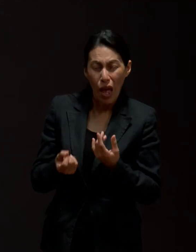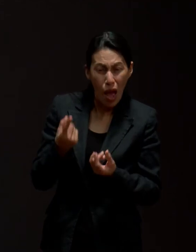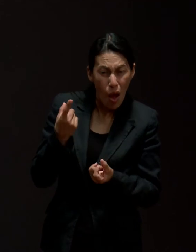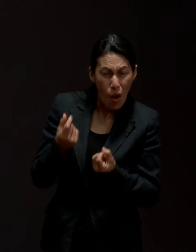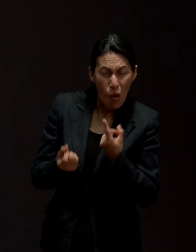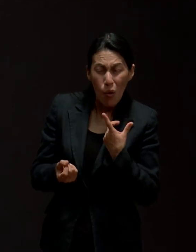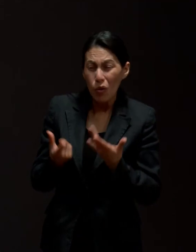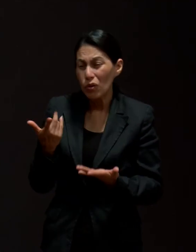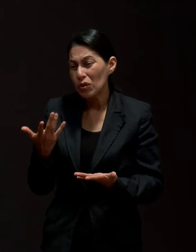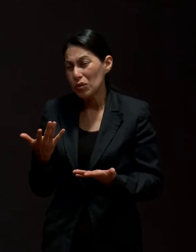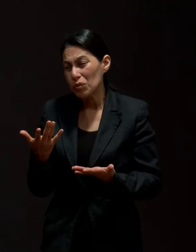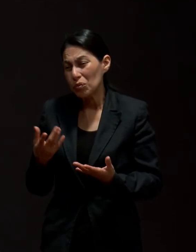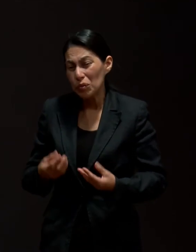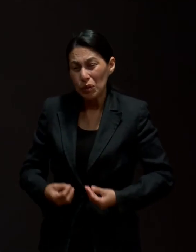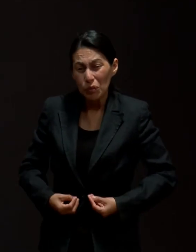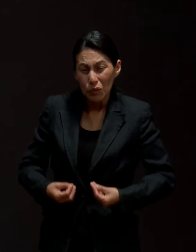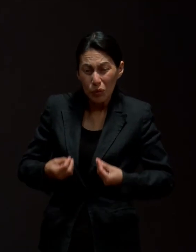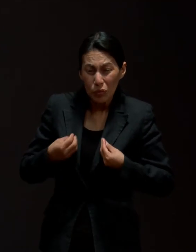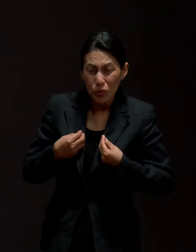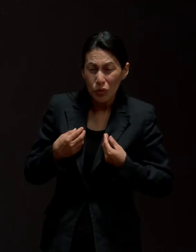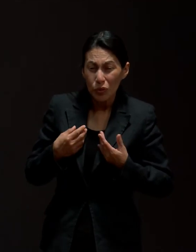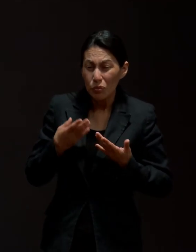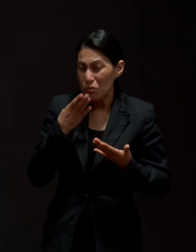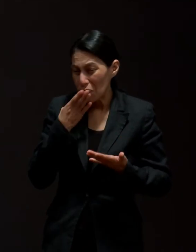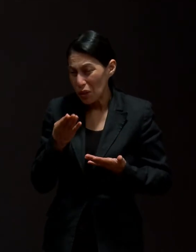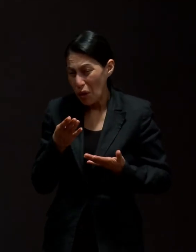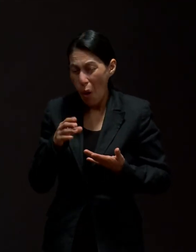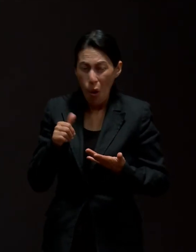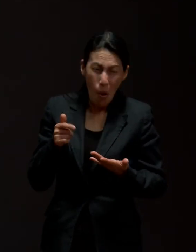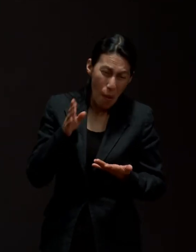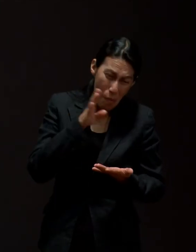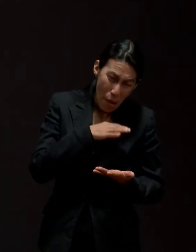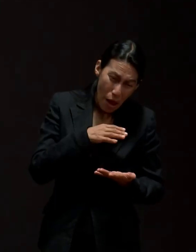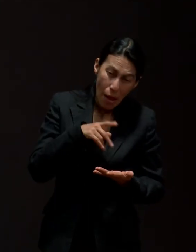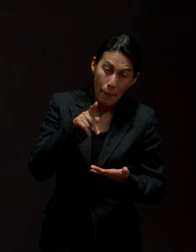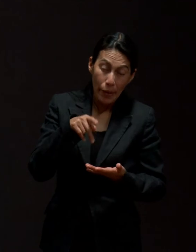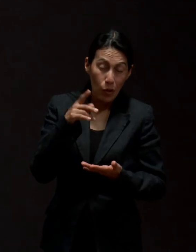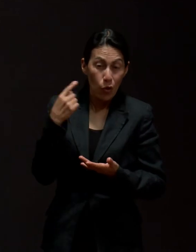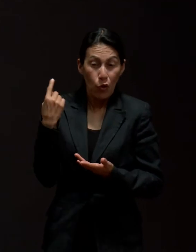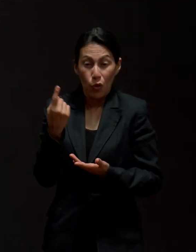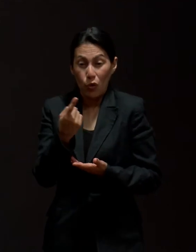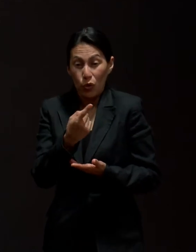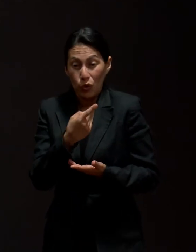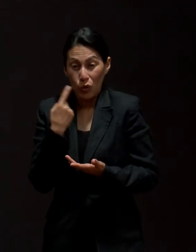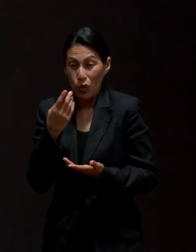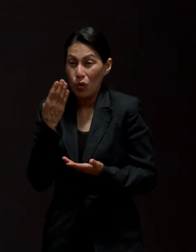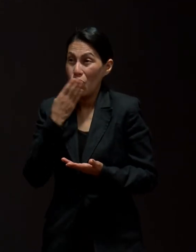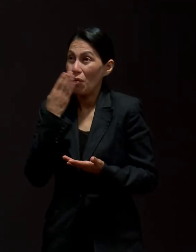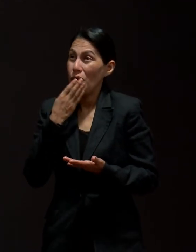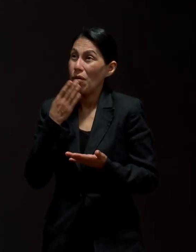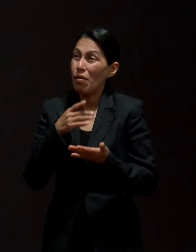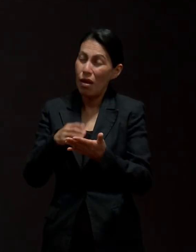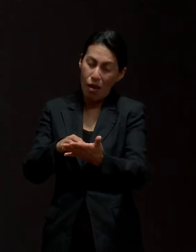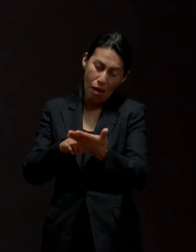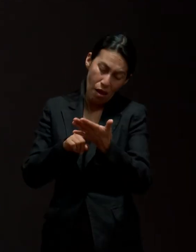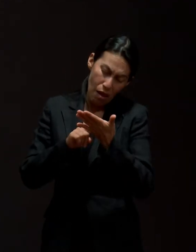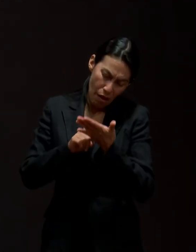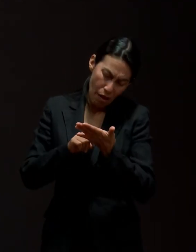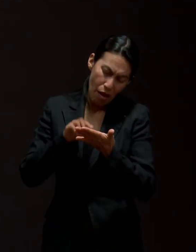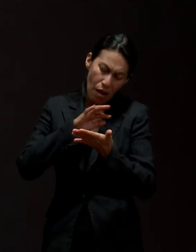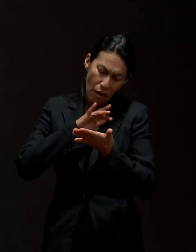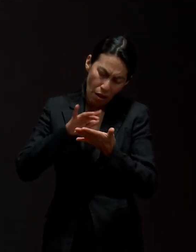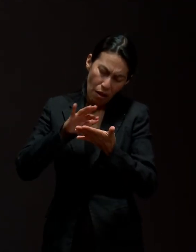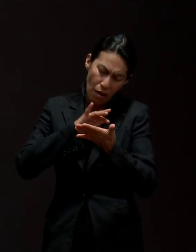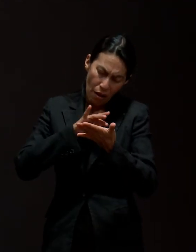Y si vivimos también conectados con Dios a través de su palabra,